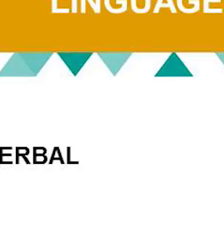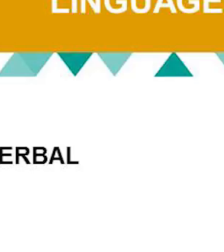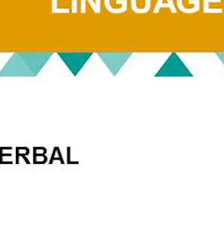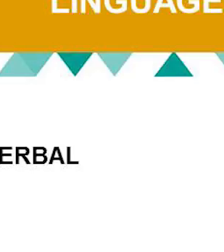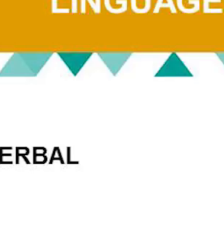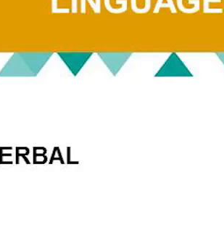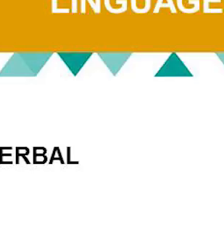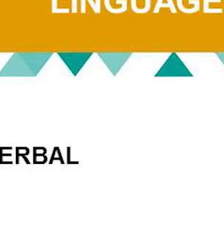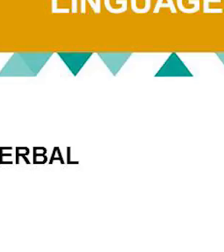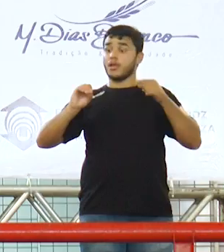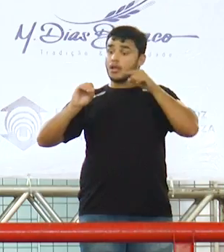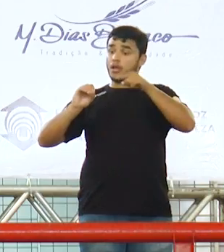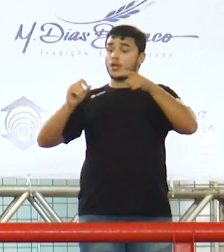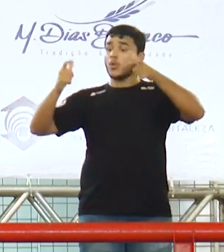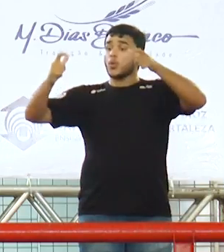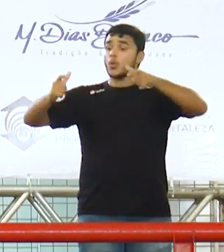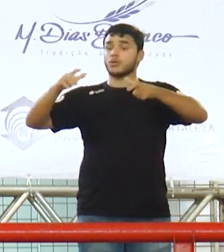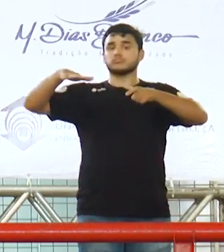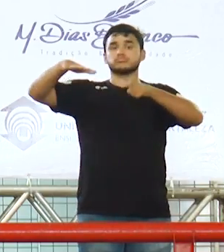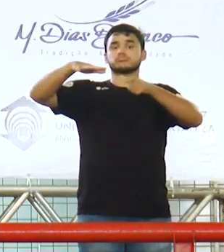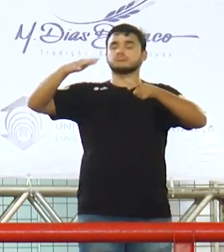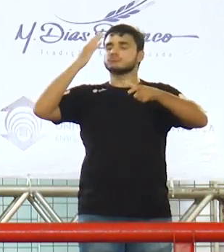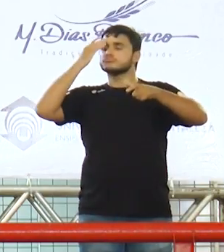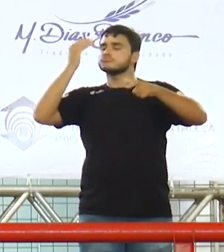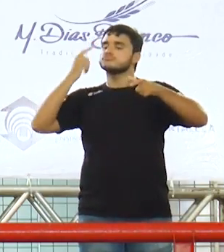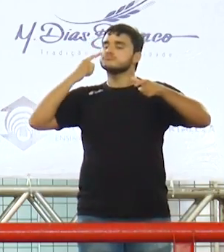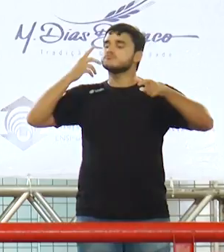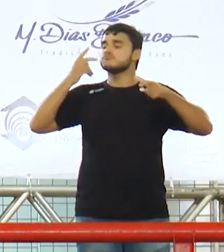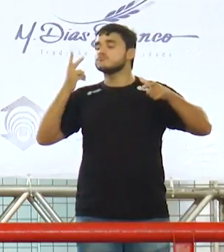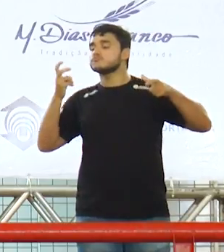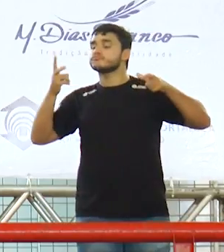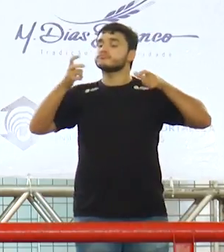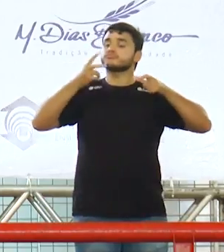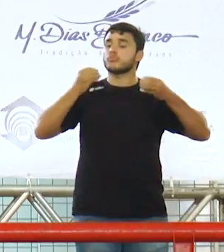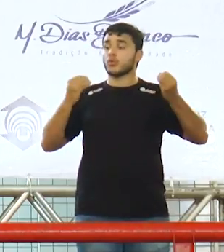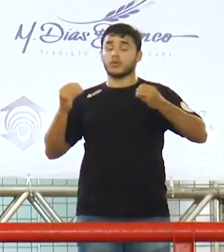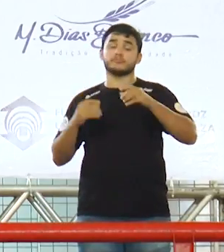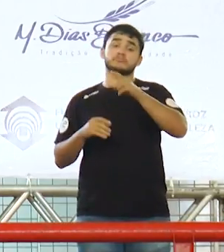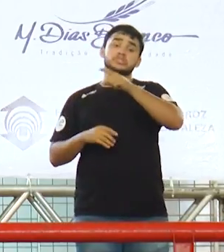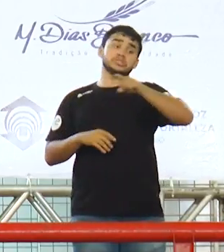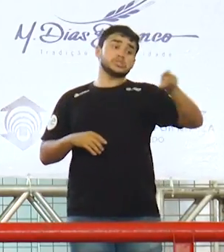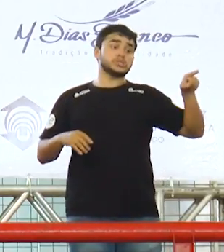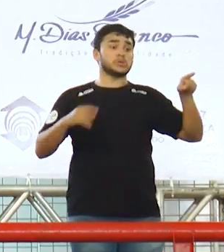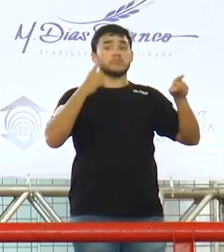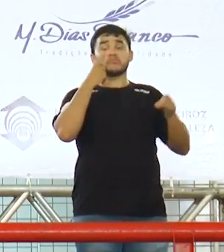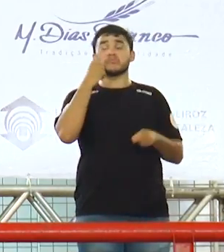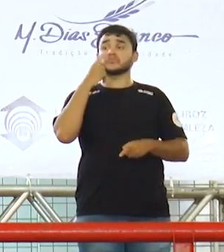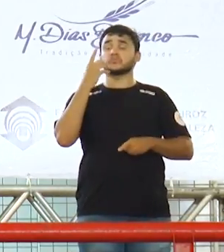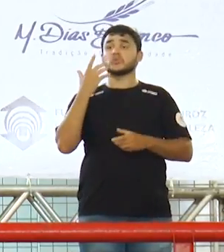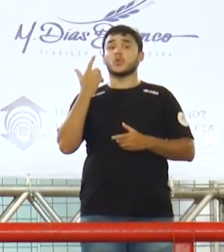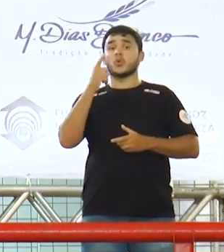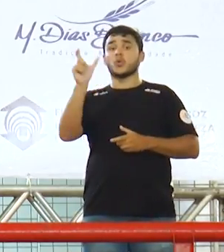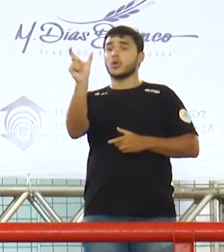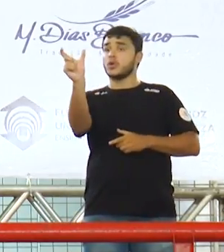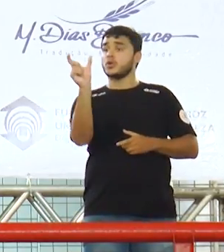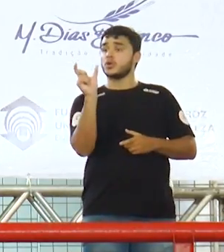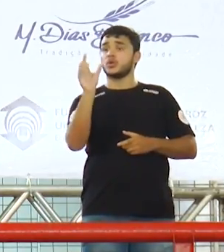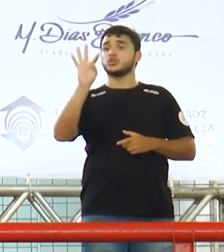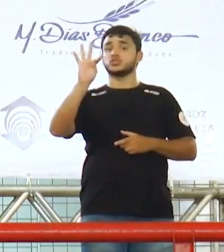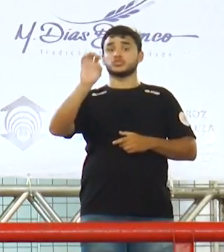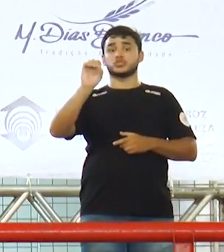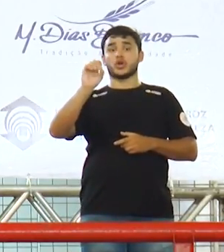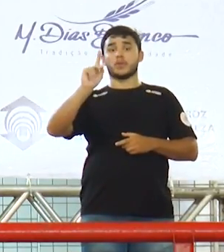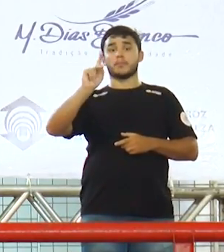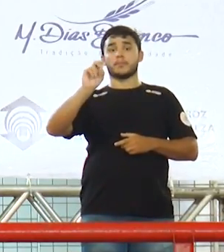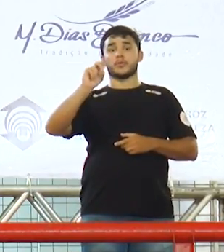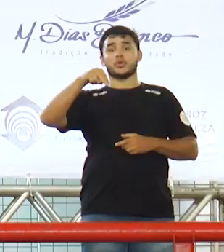topográfico. Topo é lugar. Se um dia alguém encontrar por aí a palavra topônimo,